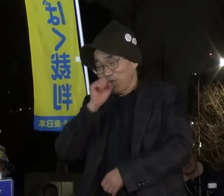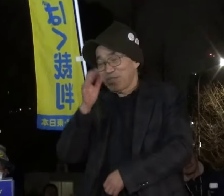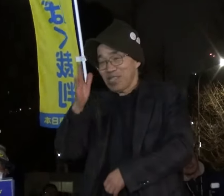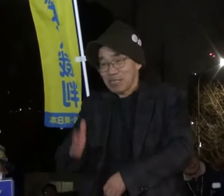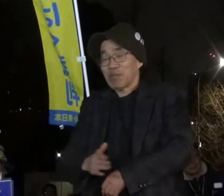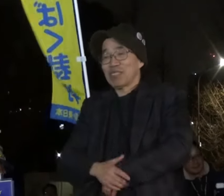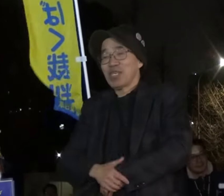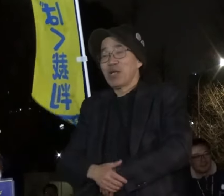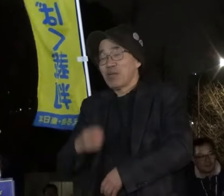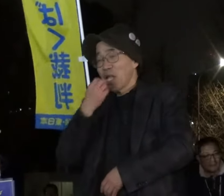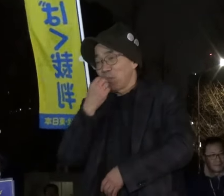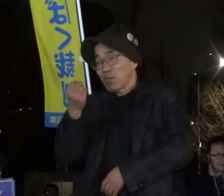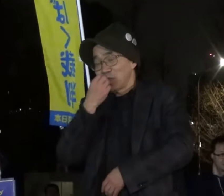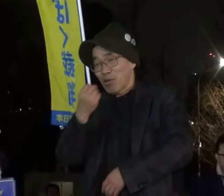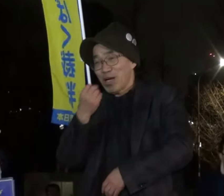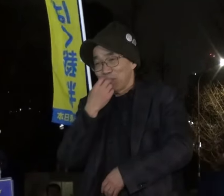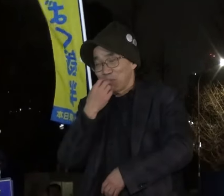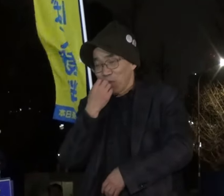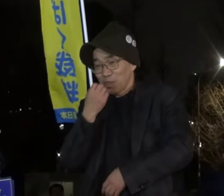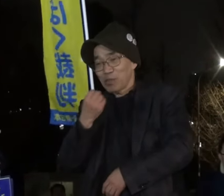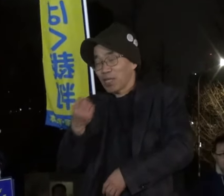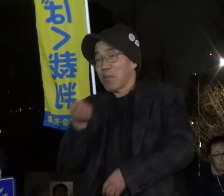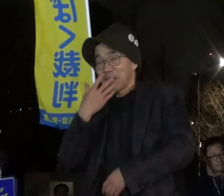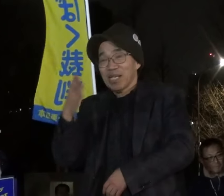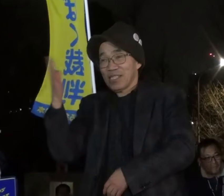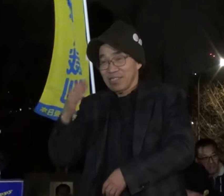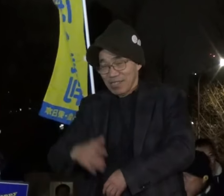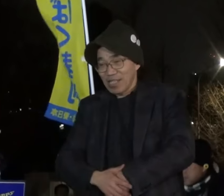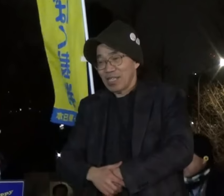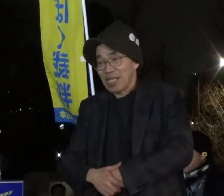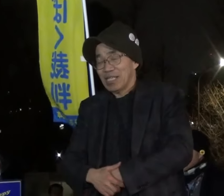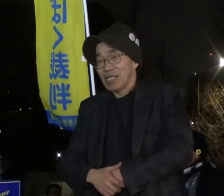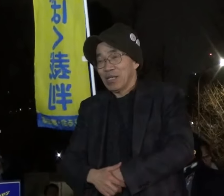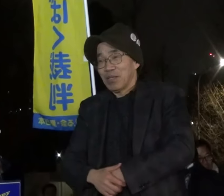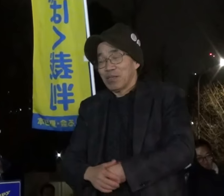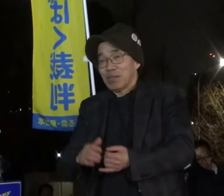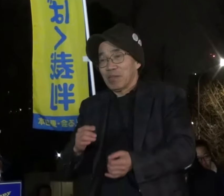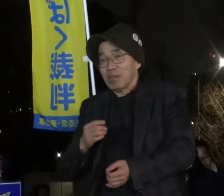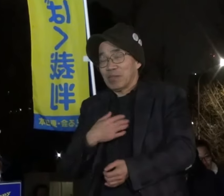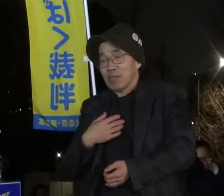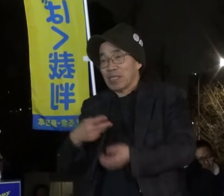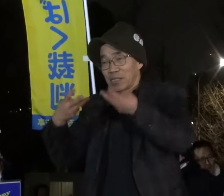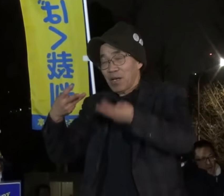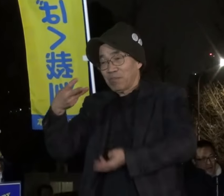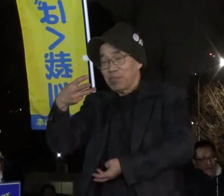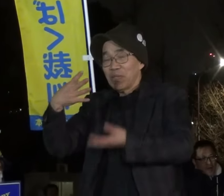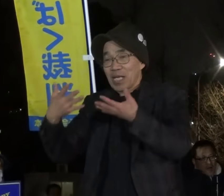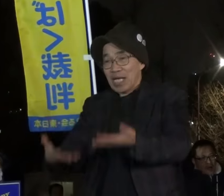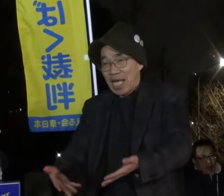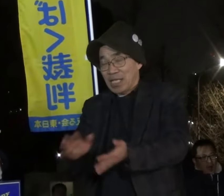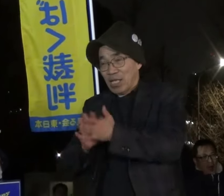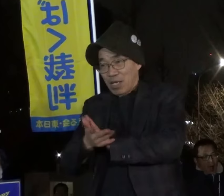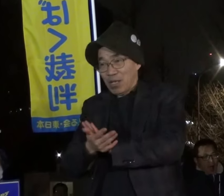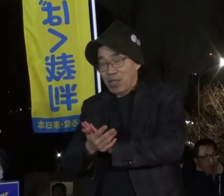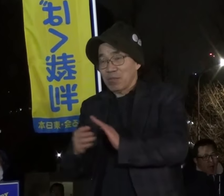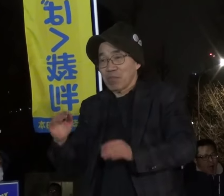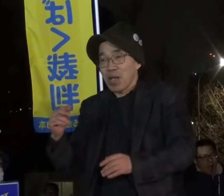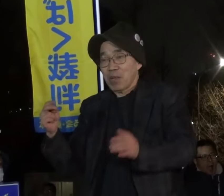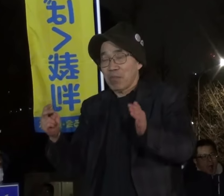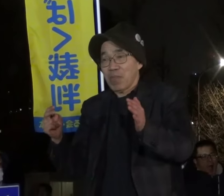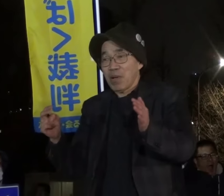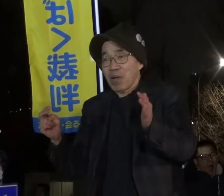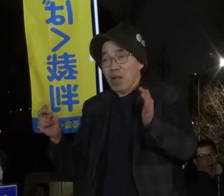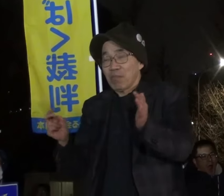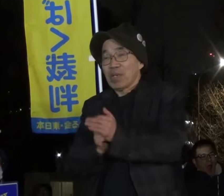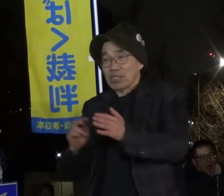まあ、餅は食わなかったんですけど、あのうちは実家が三重県の松坂な、あのうちの親父が三重県の松坂なんで、あの